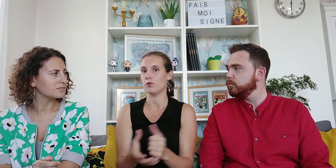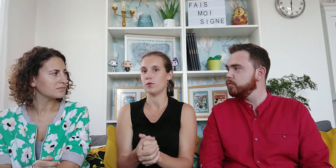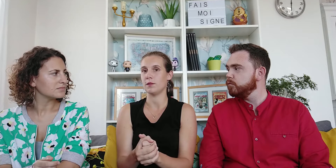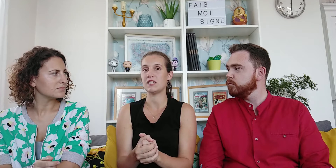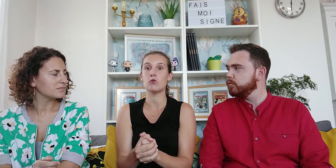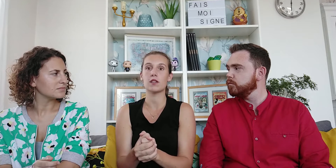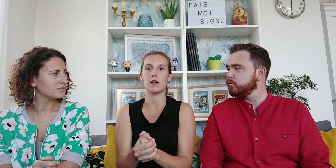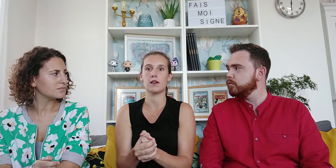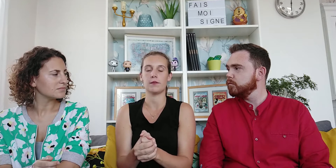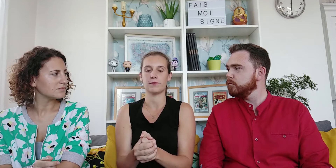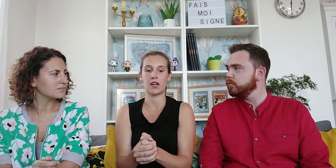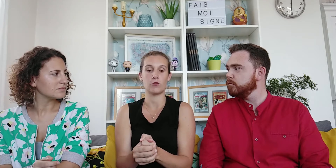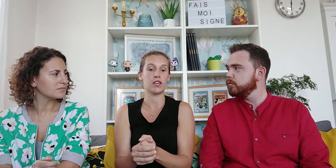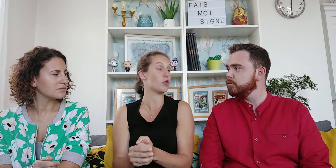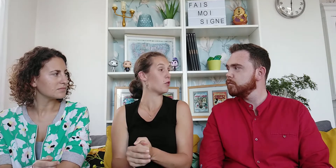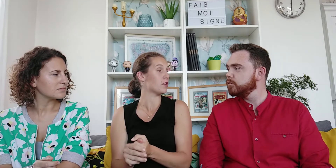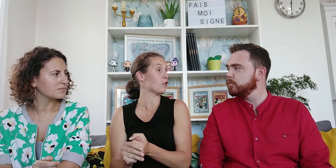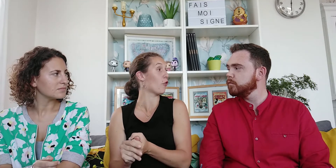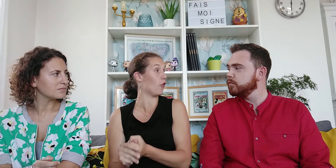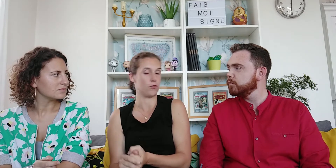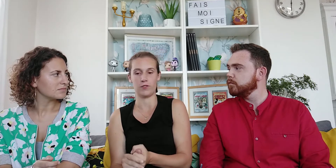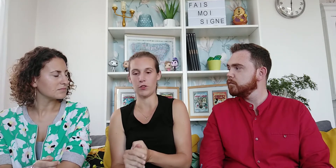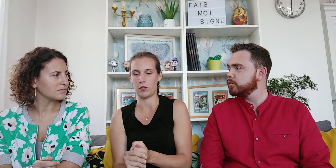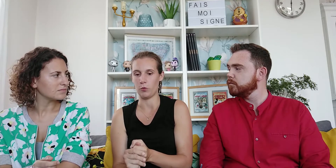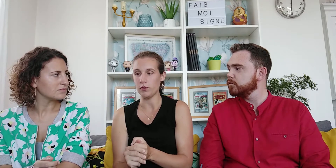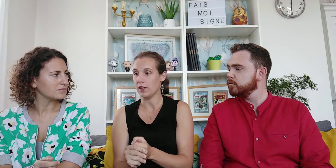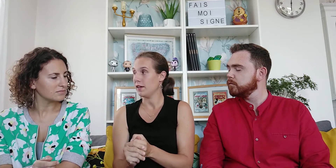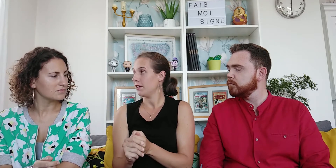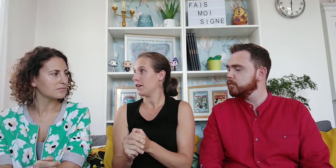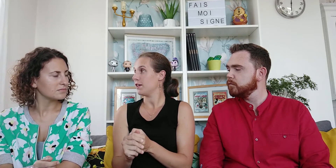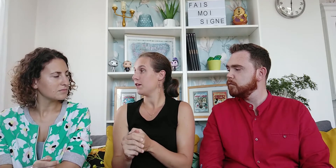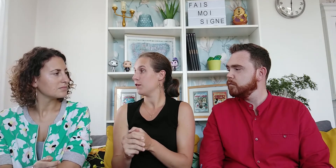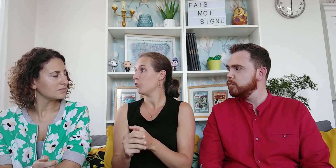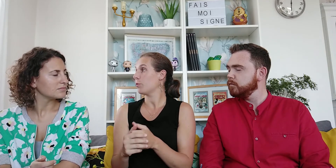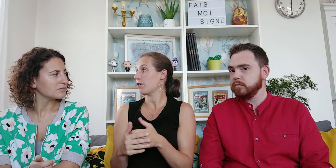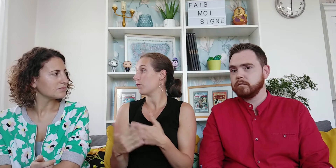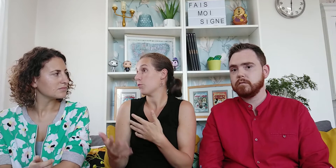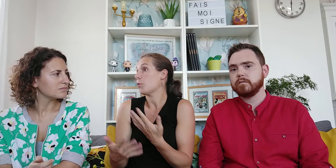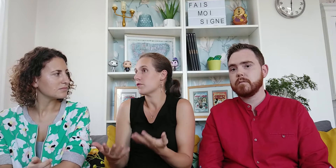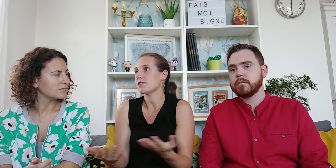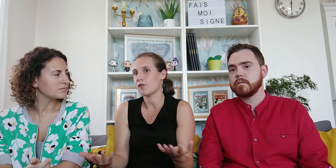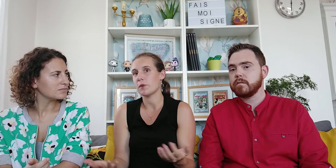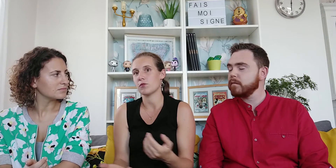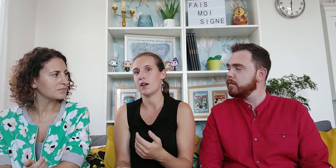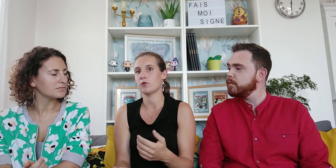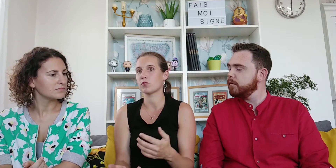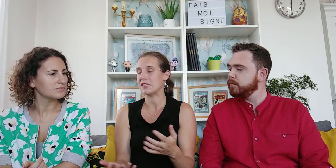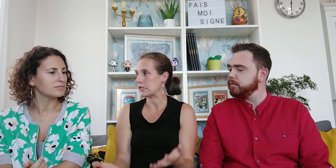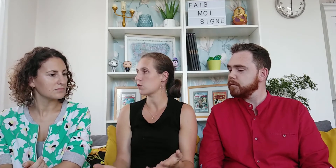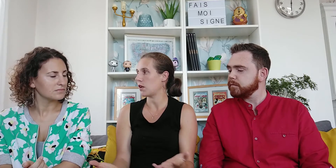des Petits Loups, qui est un lieu d'accueil pour les enfants qu'on a dans ma commune. Et oui, proposait cette formation-là, donc d'initiation à la